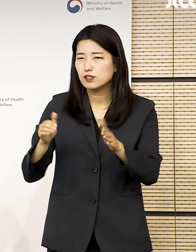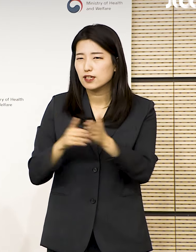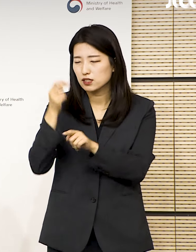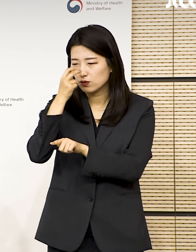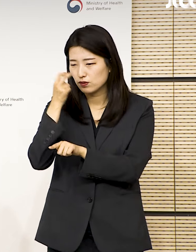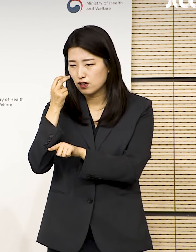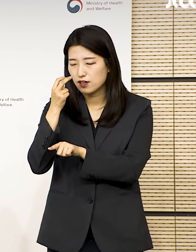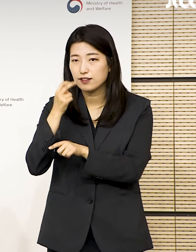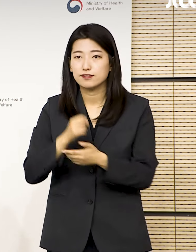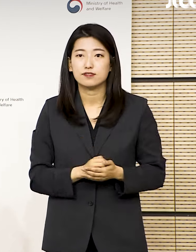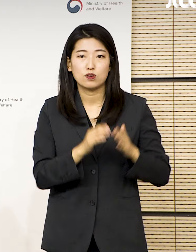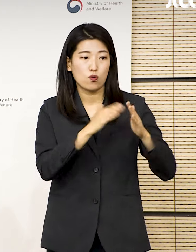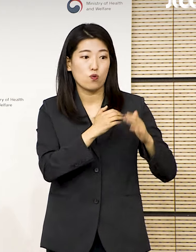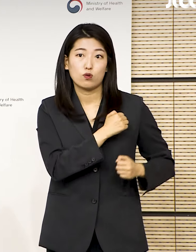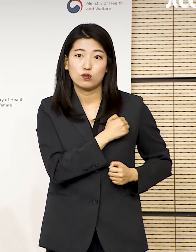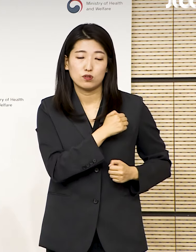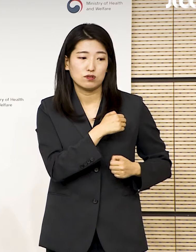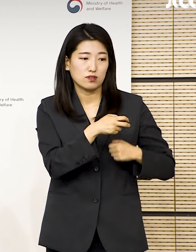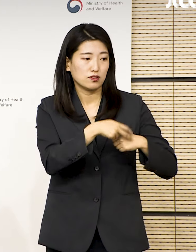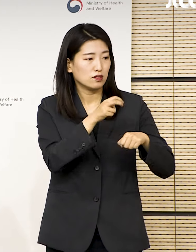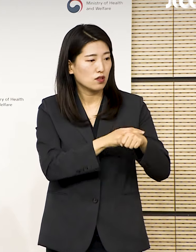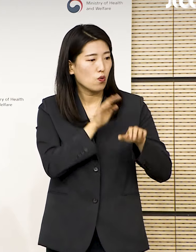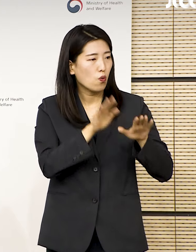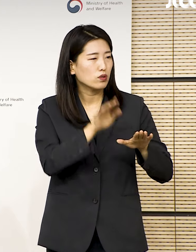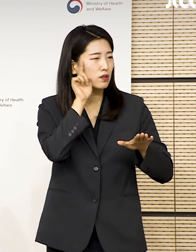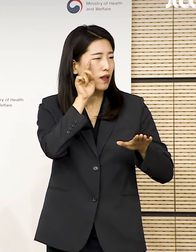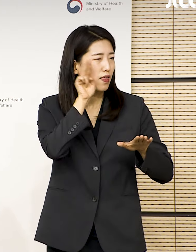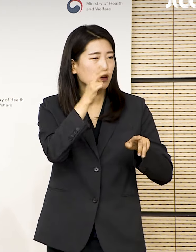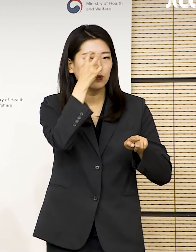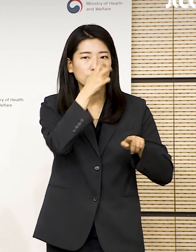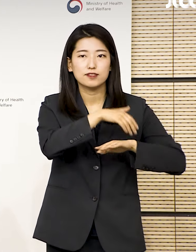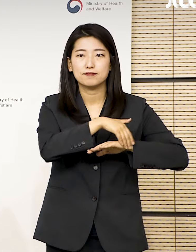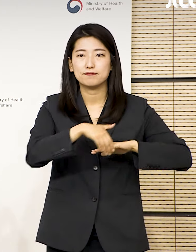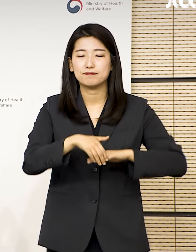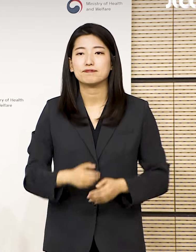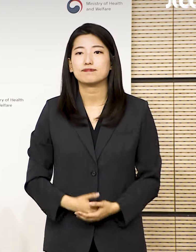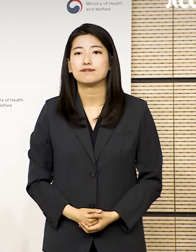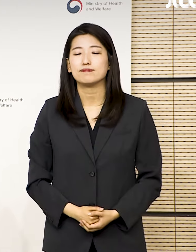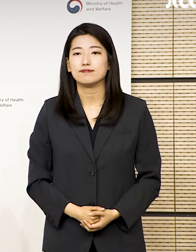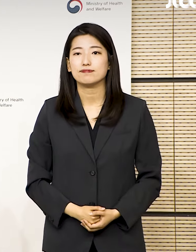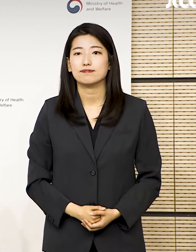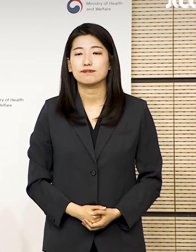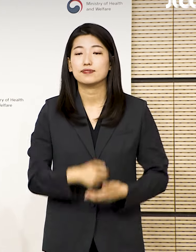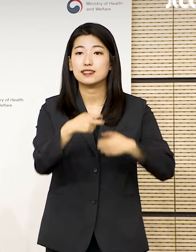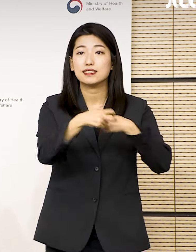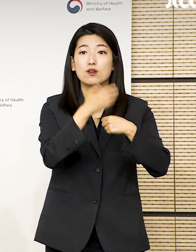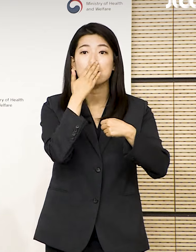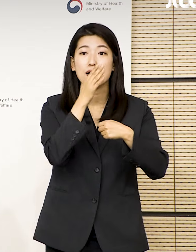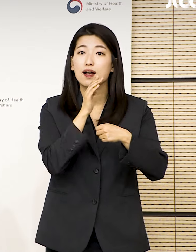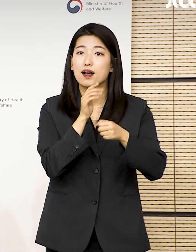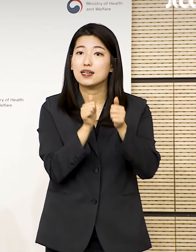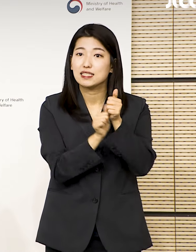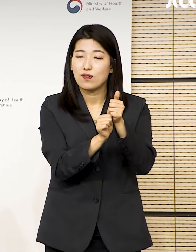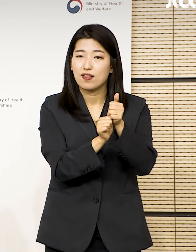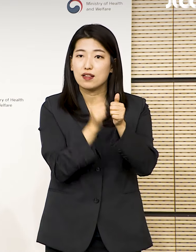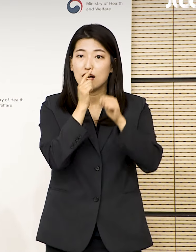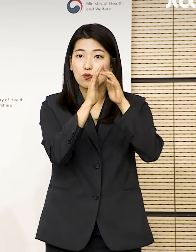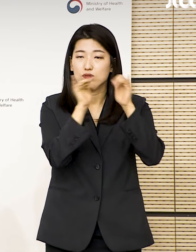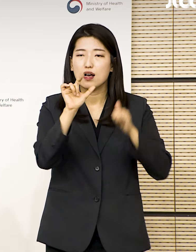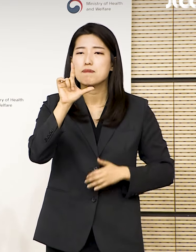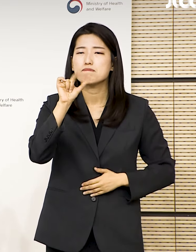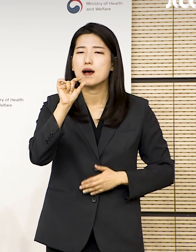이사는 오늘부터 내일까지 조사할 예정입니다 진료지원 간호사는 현재 만 165명이 활동하고